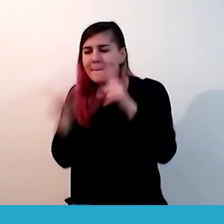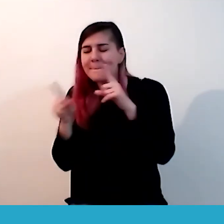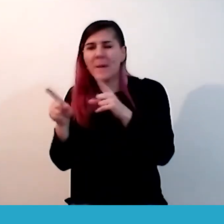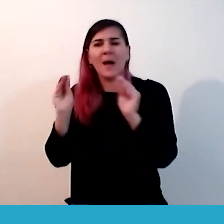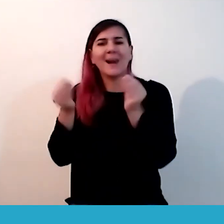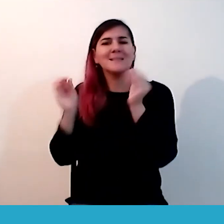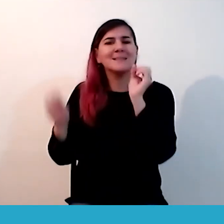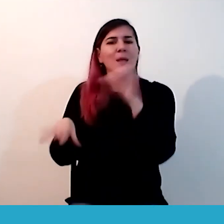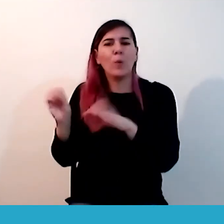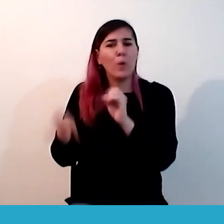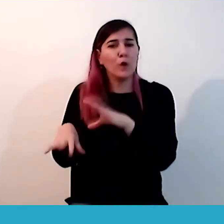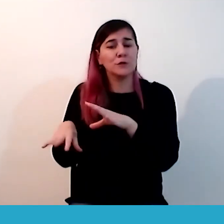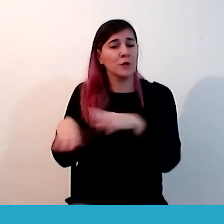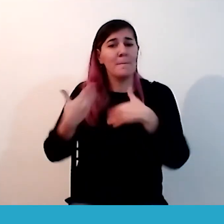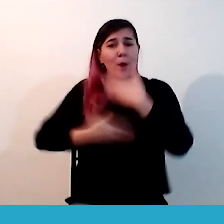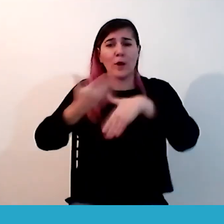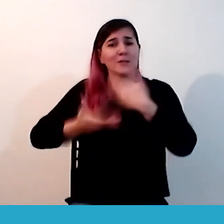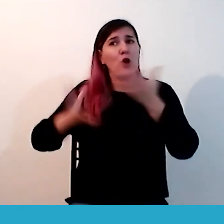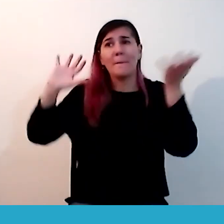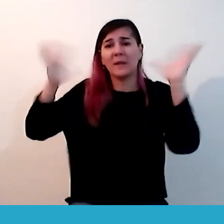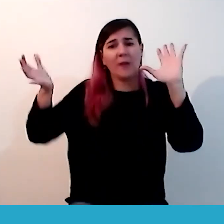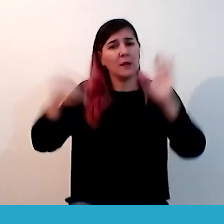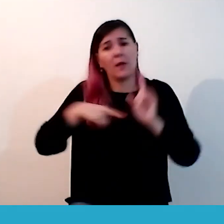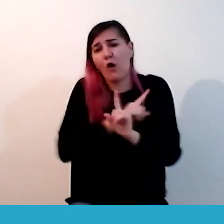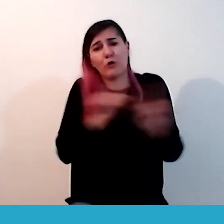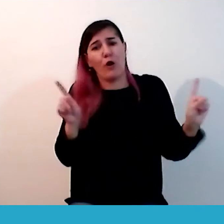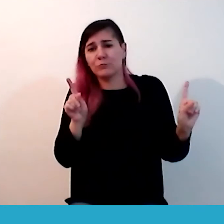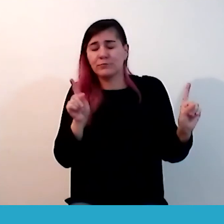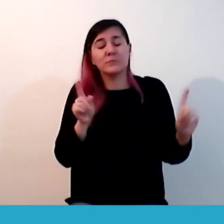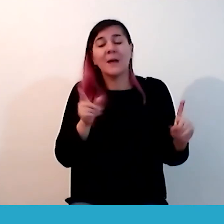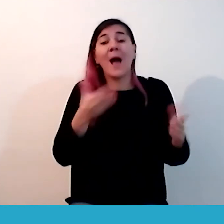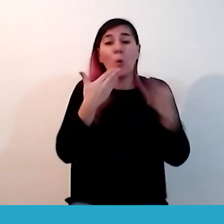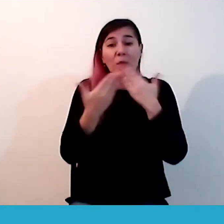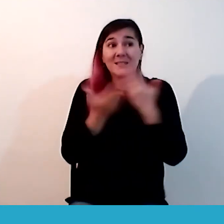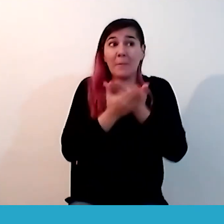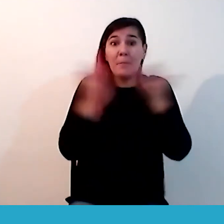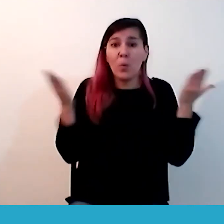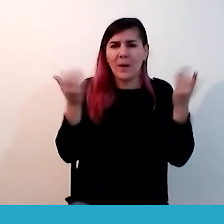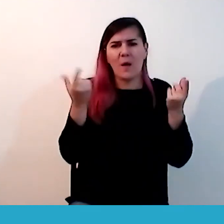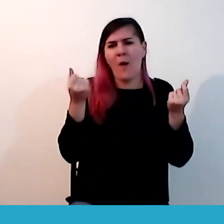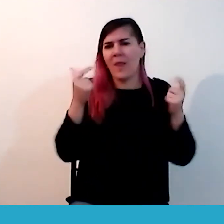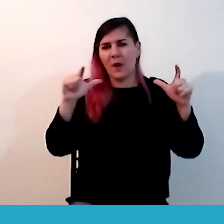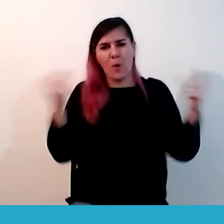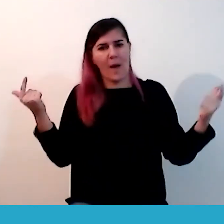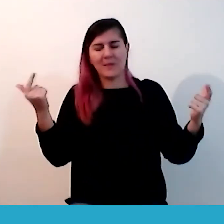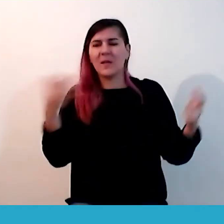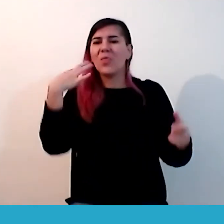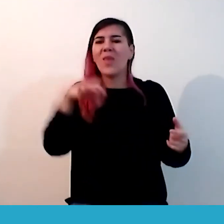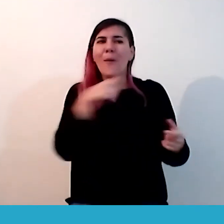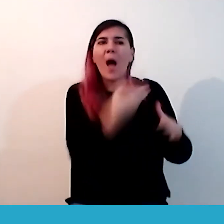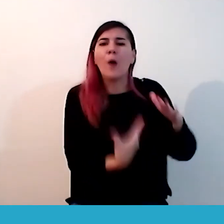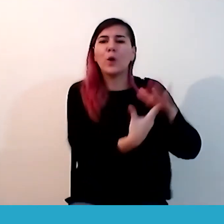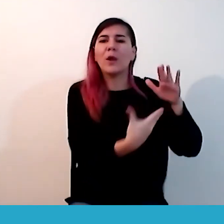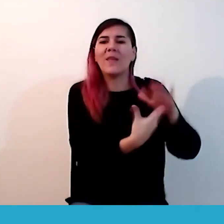ambientalista o no será, exclama. Por lo expuesto, considera que esta audiencia pública carece de toda validez, debiendo las autoridades